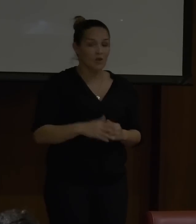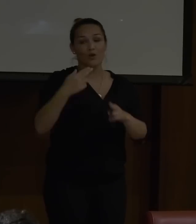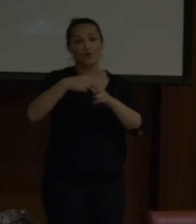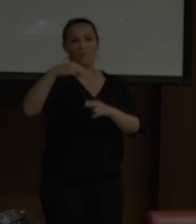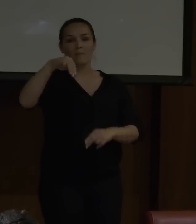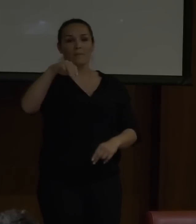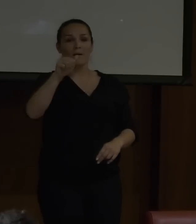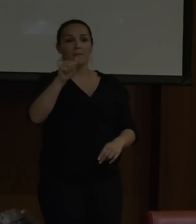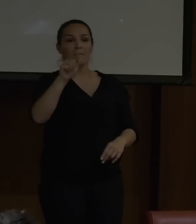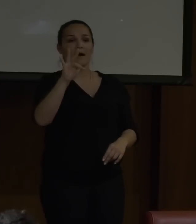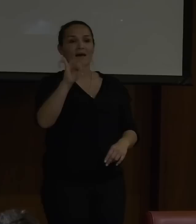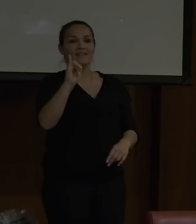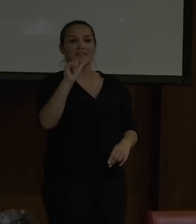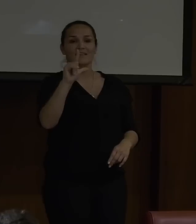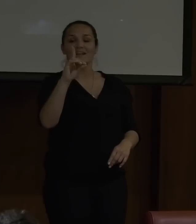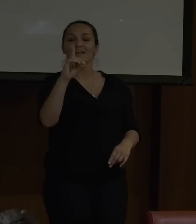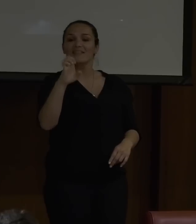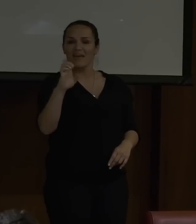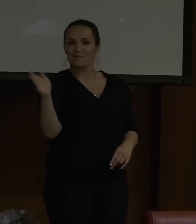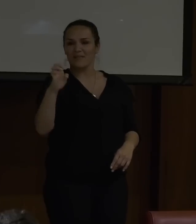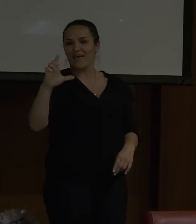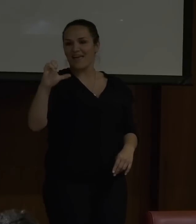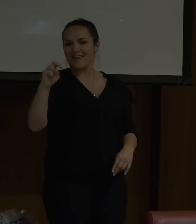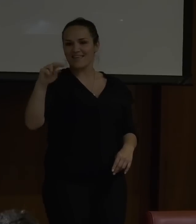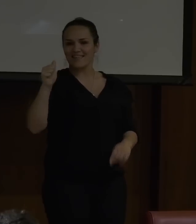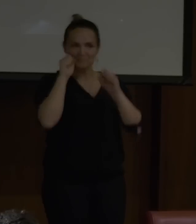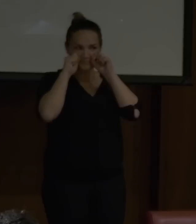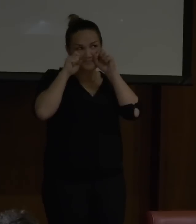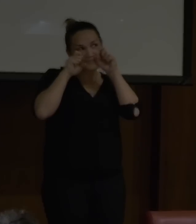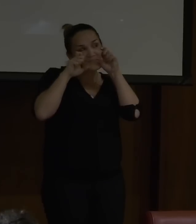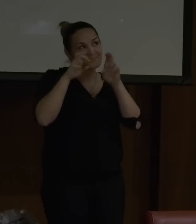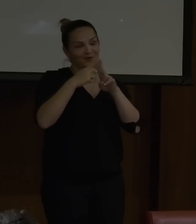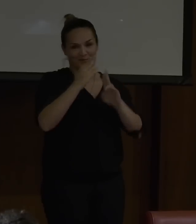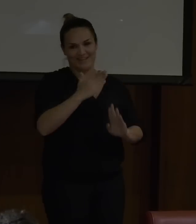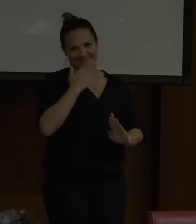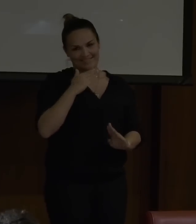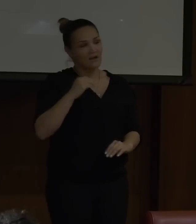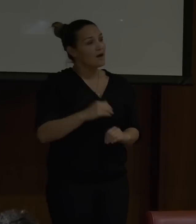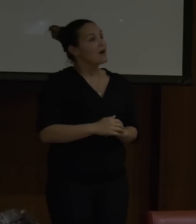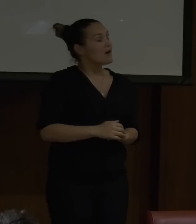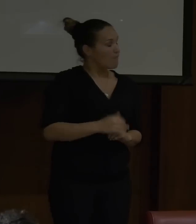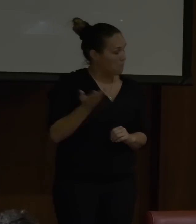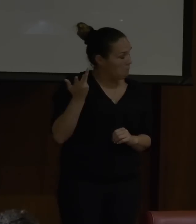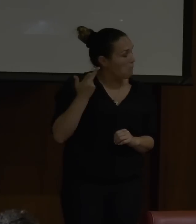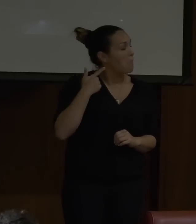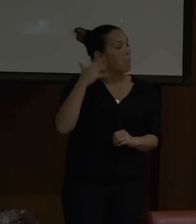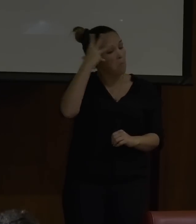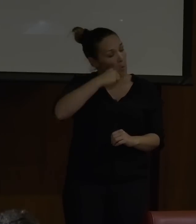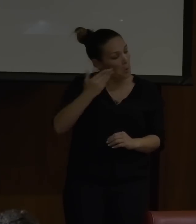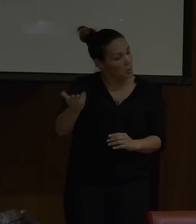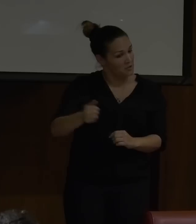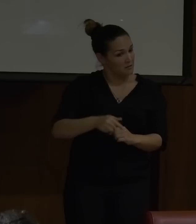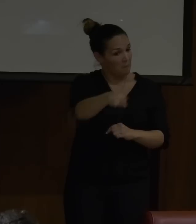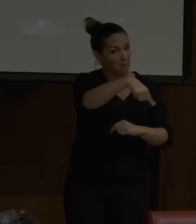Matilde Elina Negrete Soto, contestó ella con rubor en las mejillas. ¿Y si es tan bonita como para poner